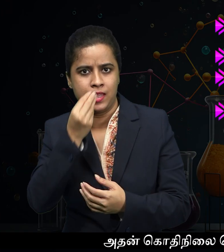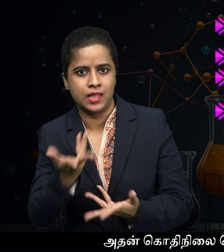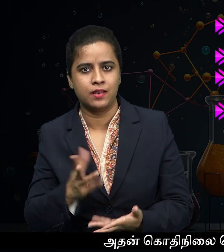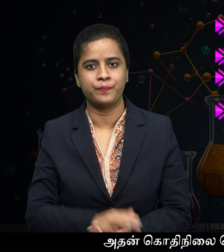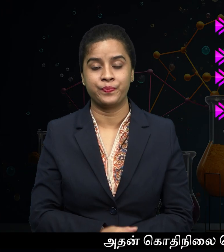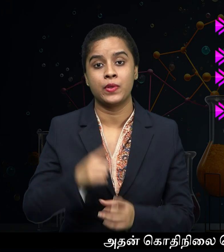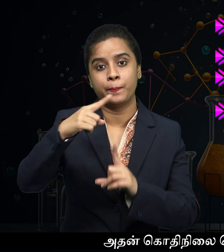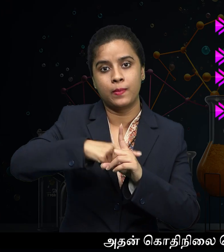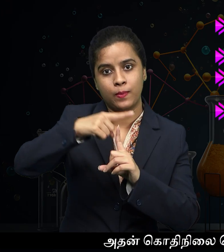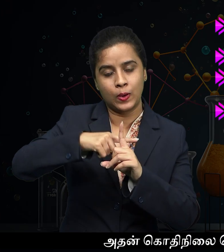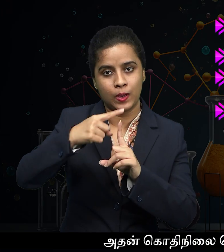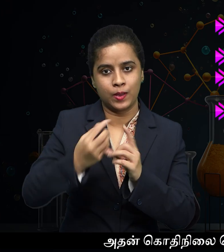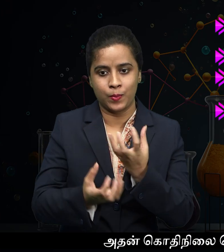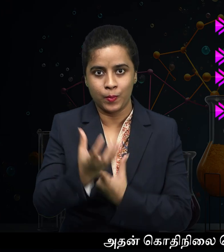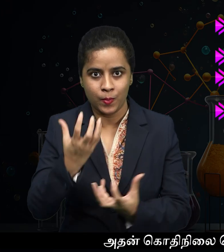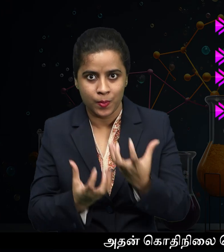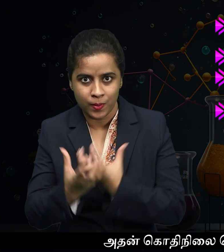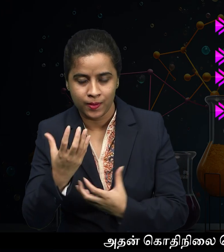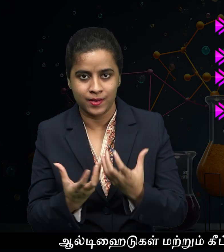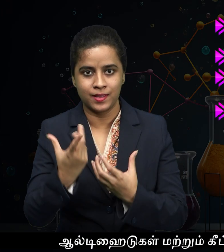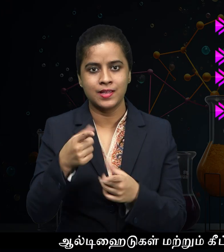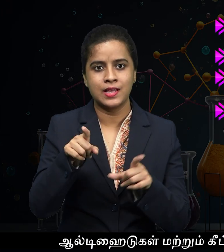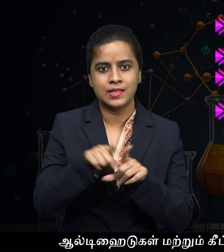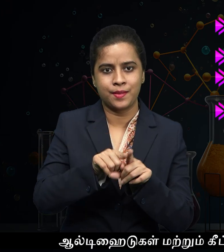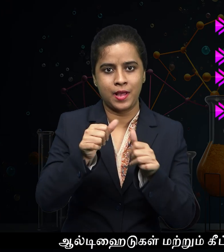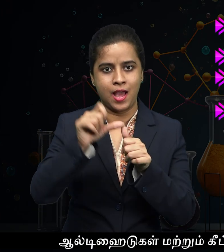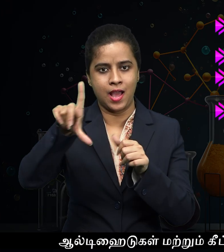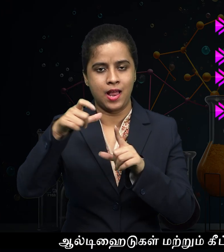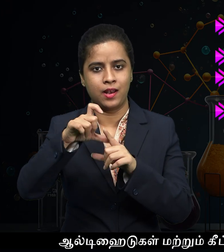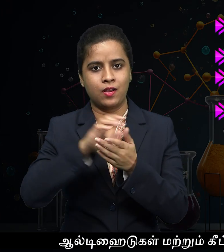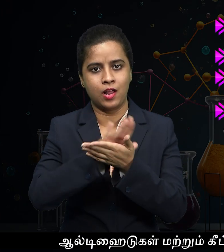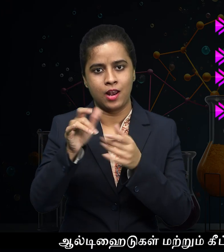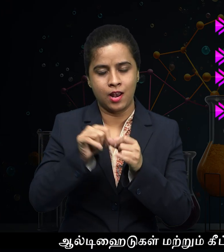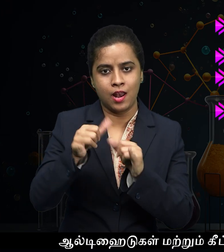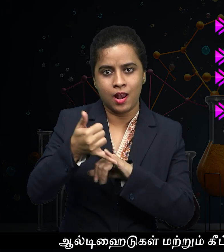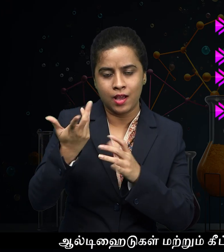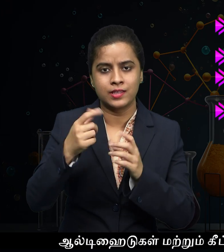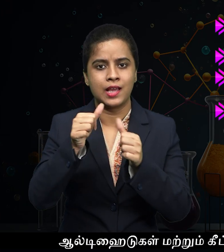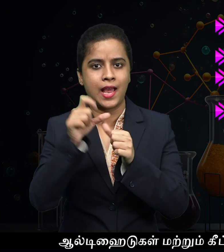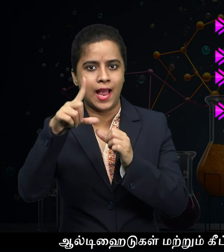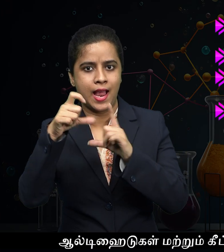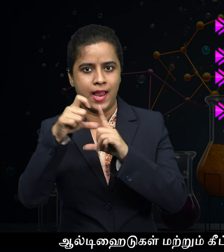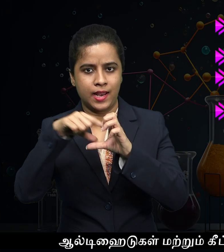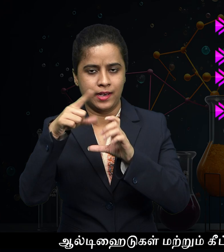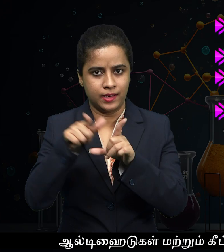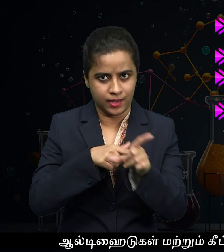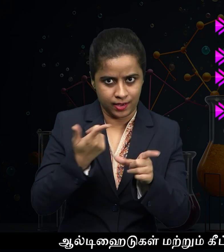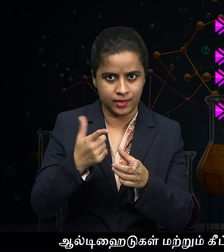அதன் கொதிநிலை தொடர்புடைய ஆல்கஹால்கள், ஆல்டிஹைட்கள் மற்றும் கீட்டோன்களை விட அதிகமாக